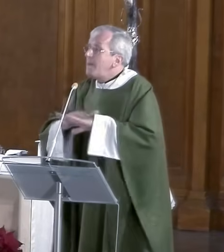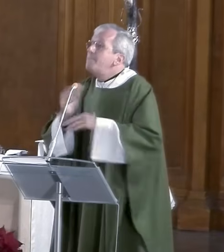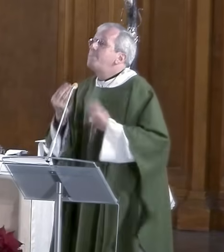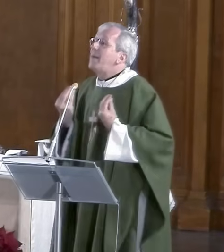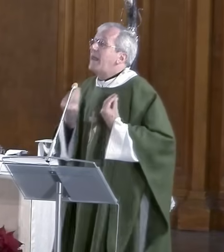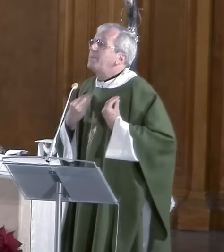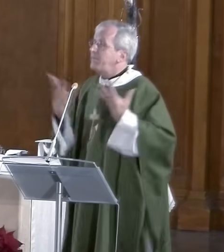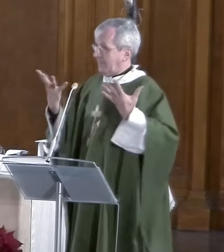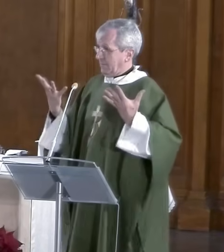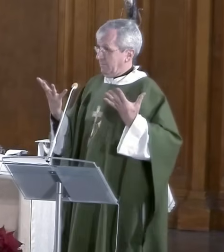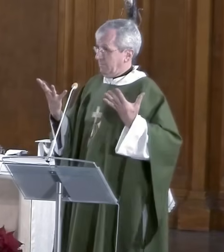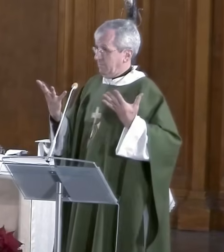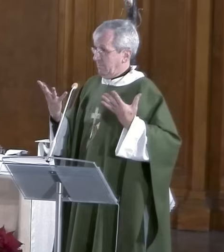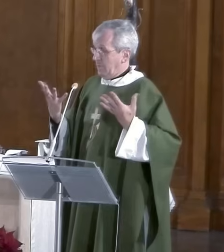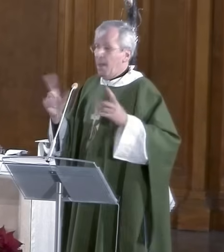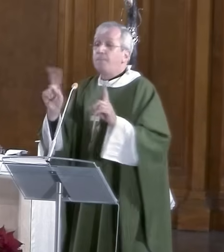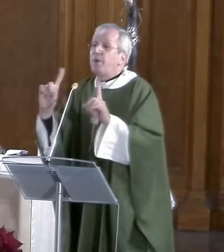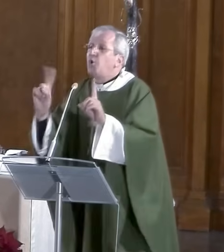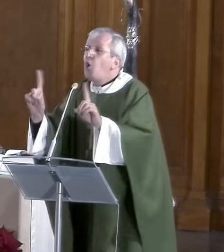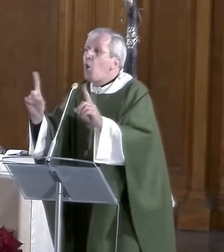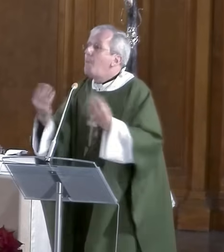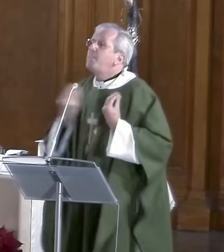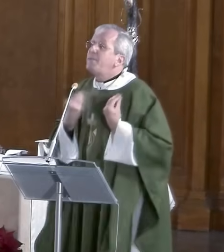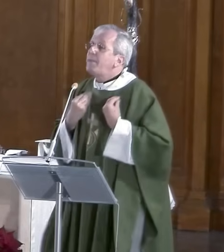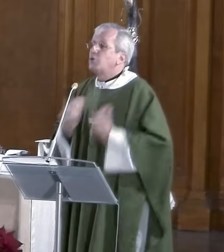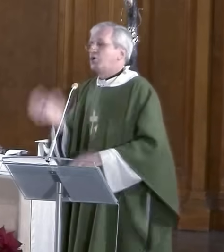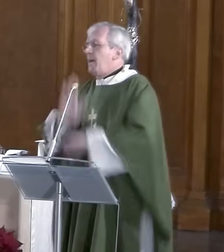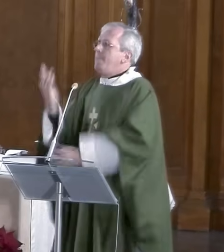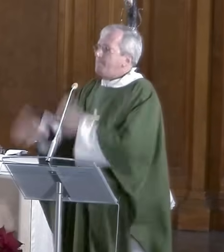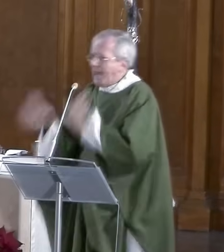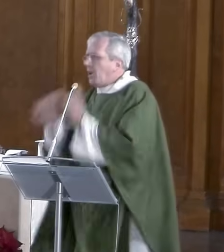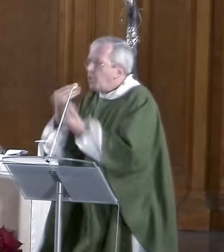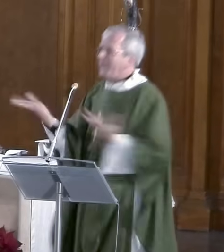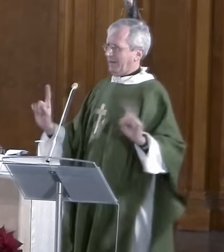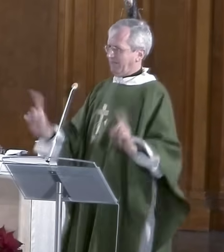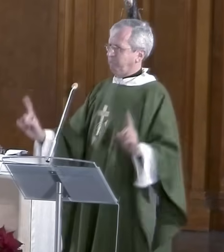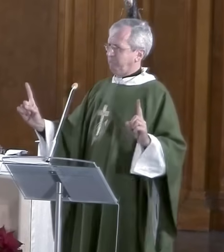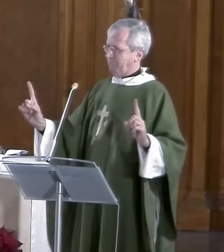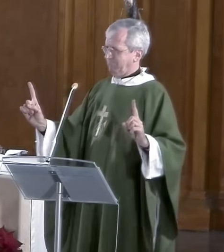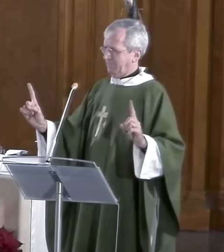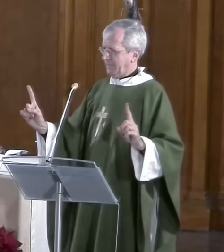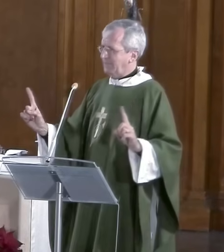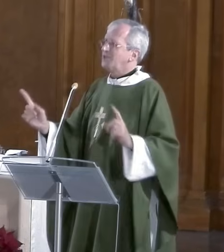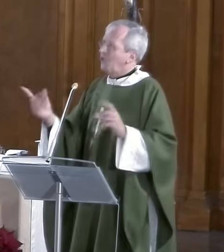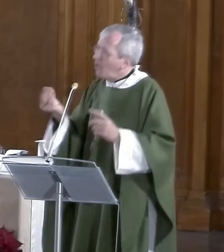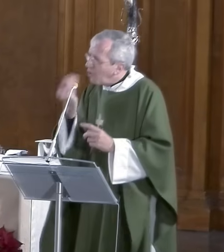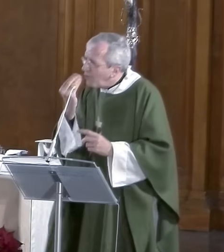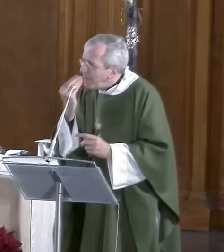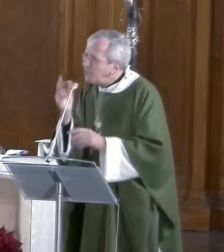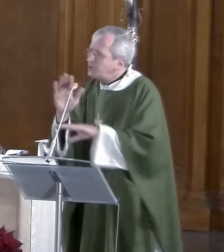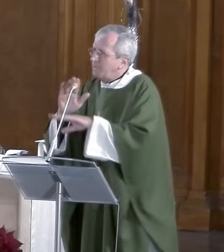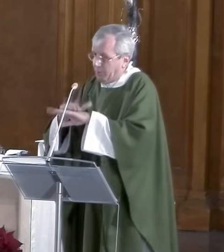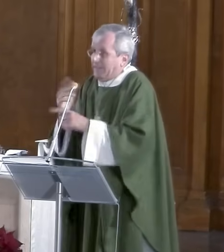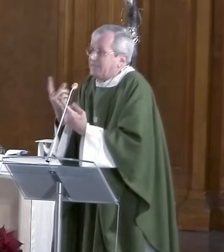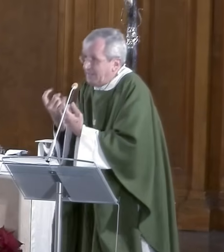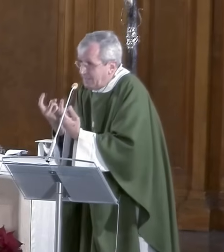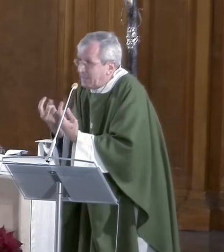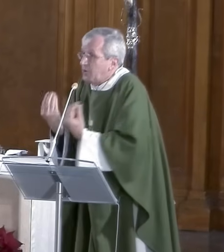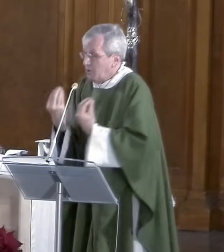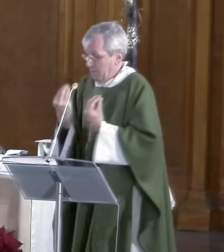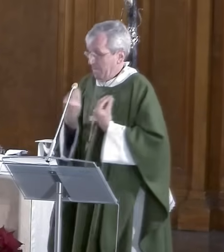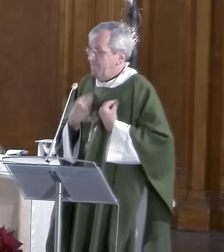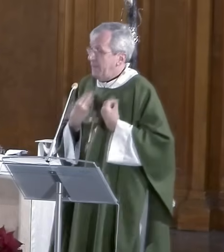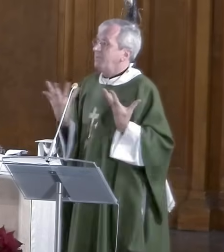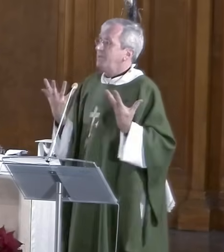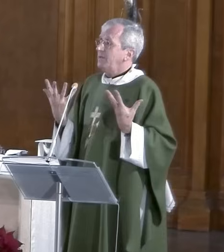comemos para vivir, pero no vivimos para comer, sino comemos porque es